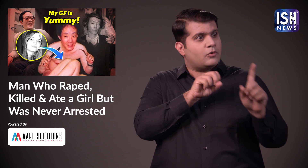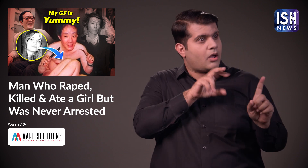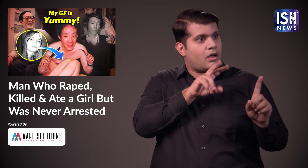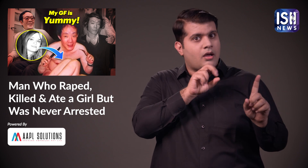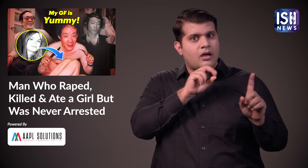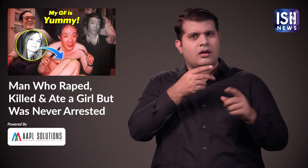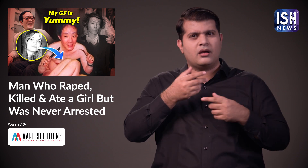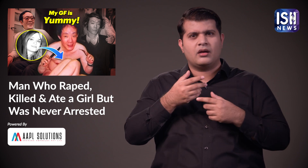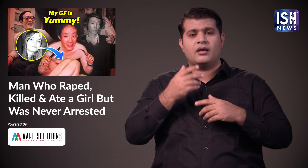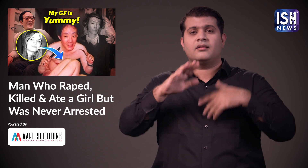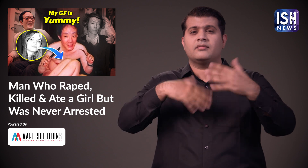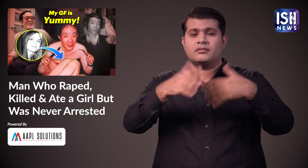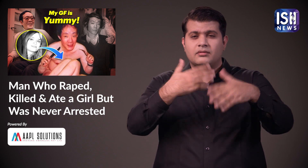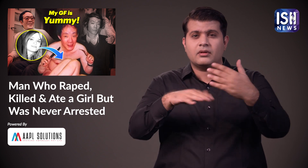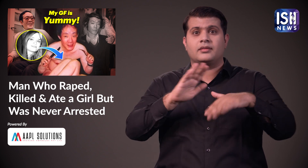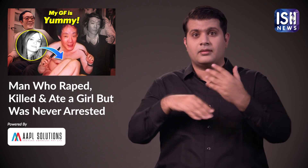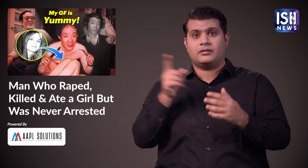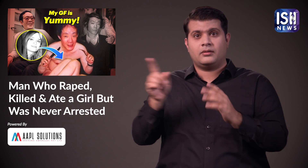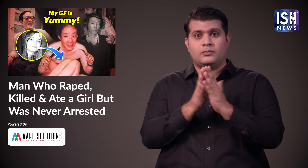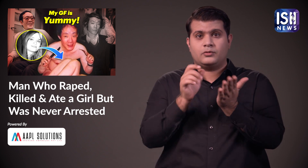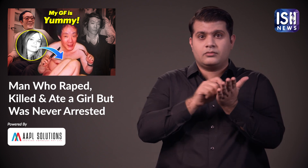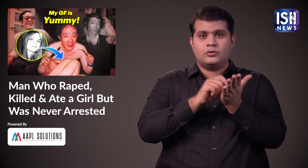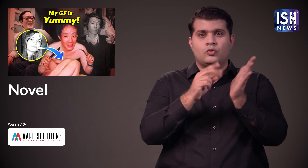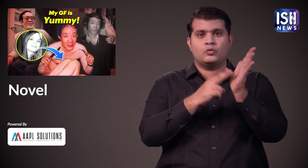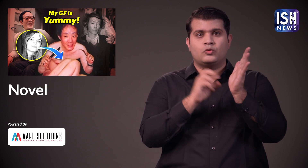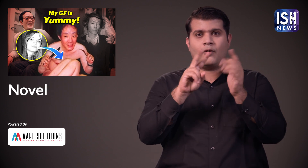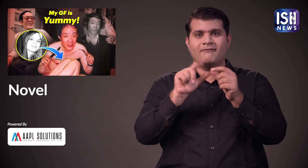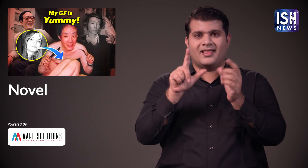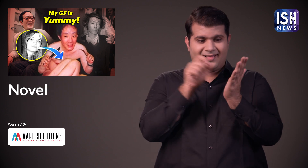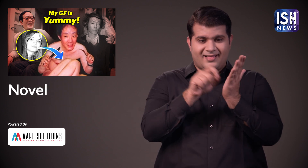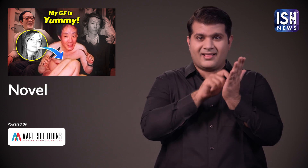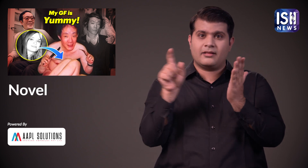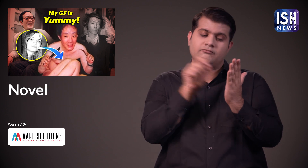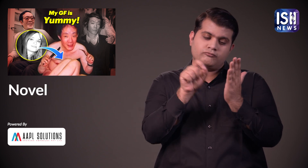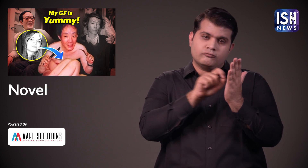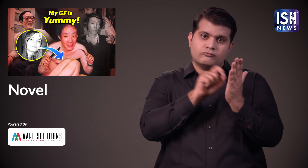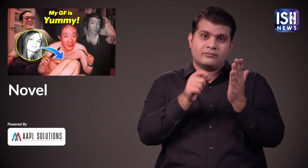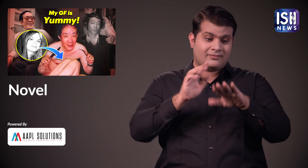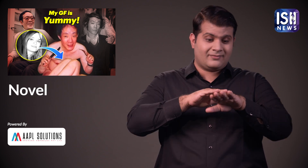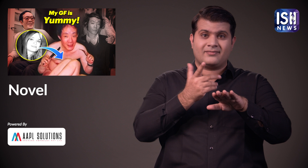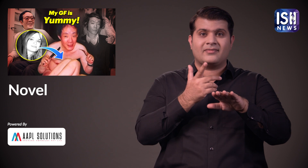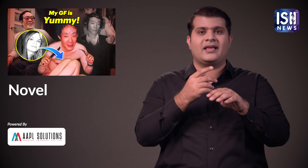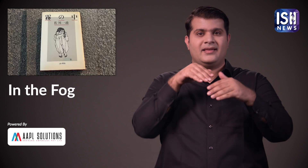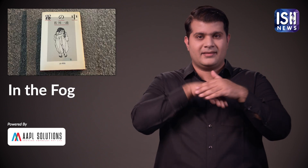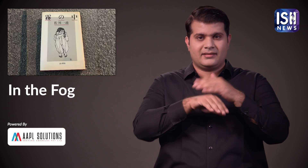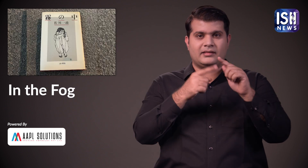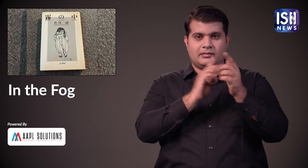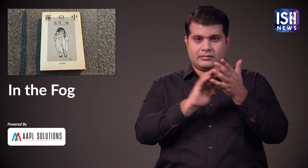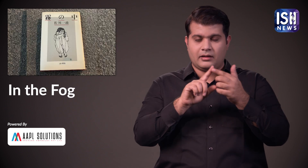दिए। बाद में उसने इन द फॉग नामक एक नॉवेल भी प्रकाशित की, जिसमें उसने भीषण